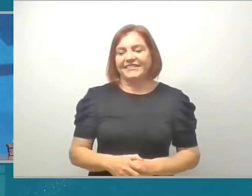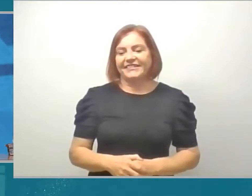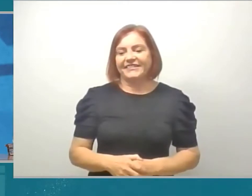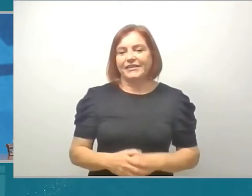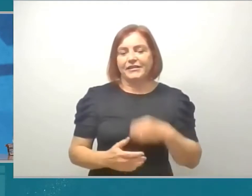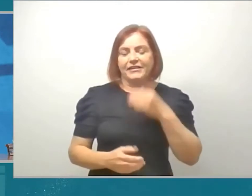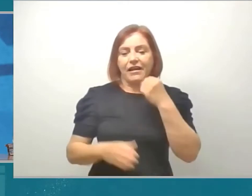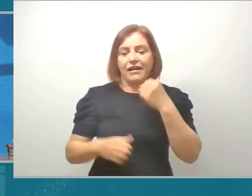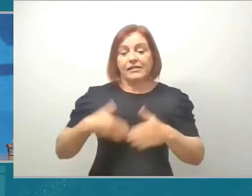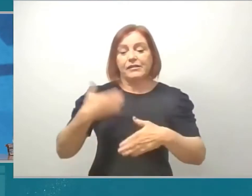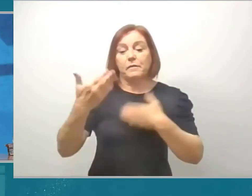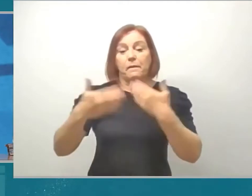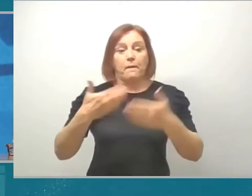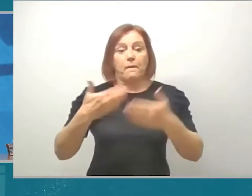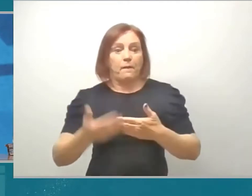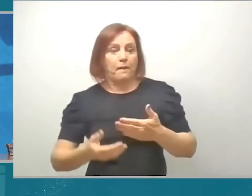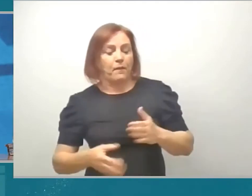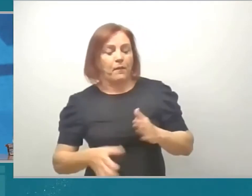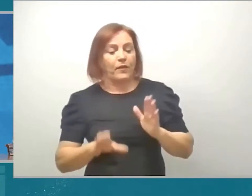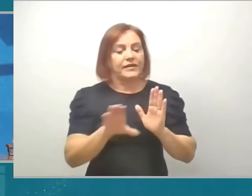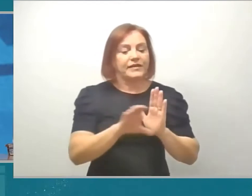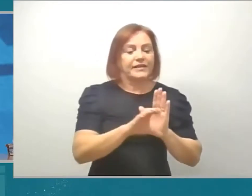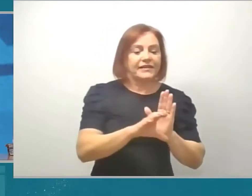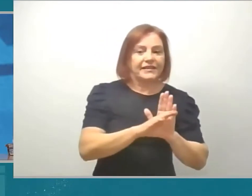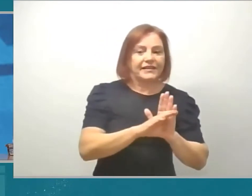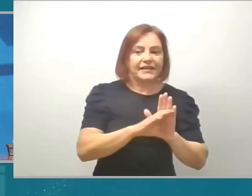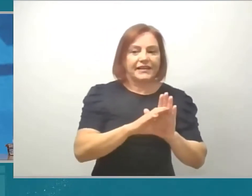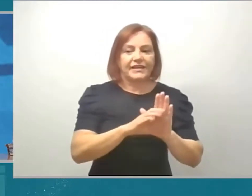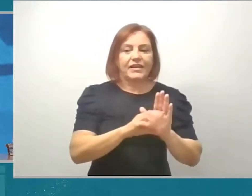9:16, eu já falei, né?